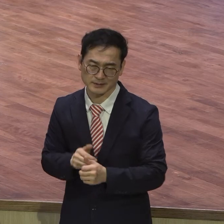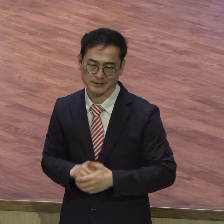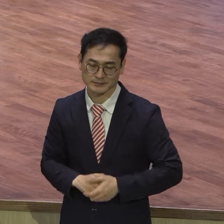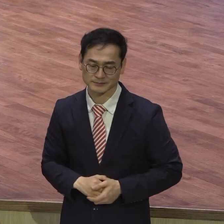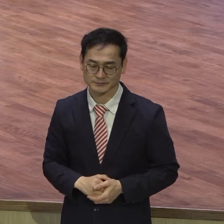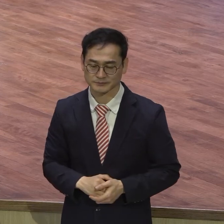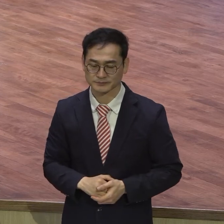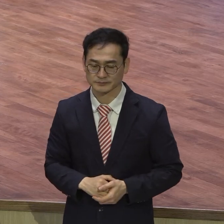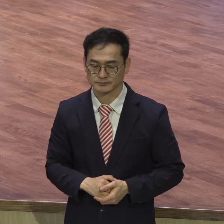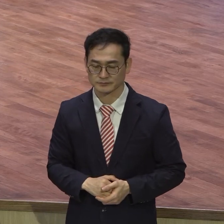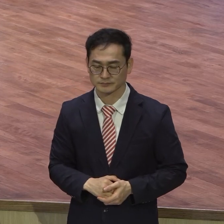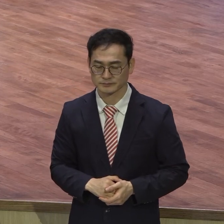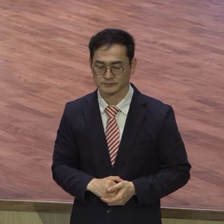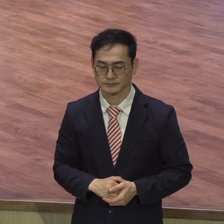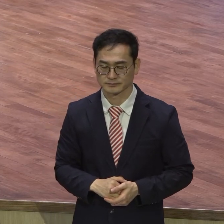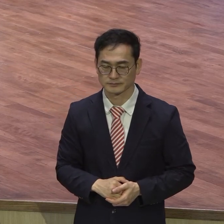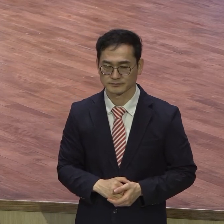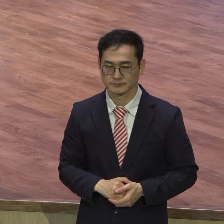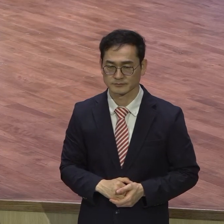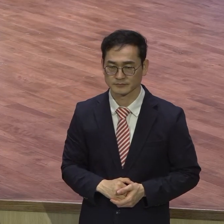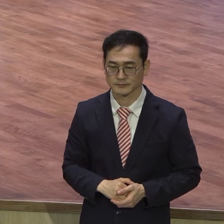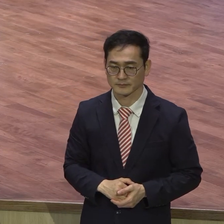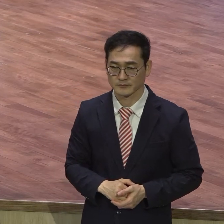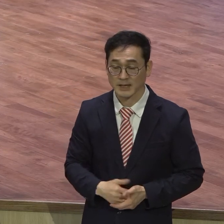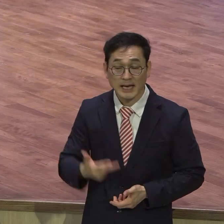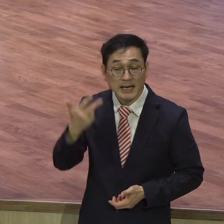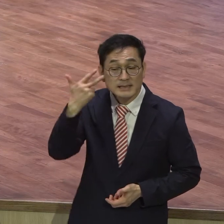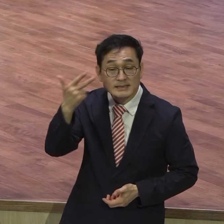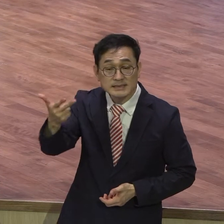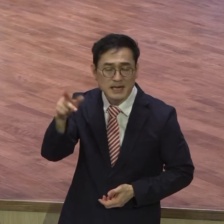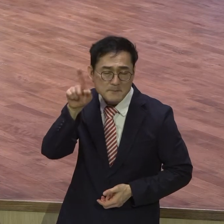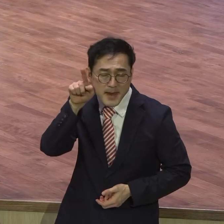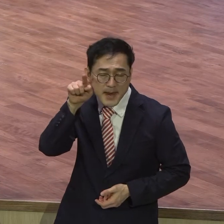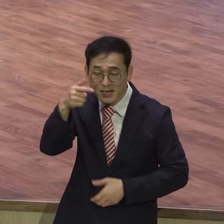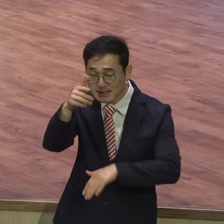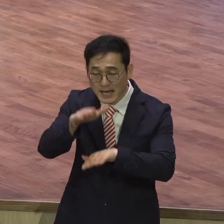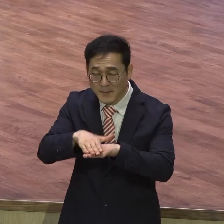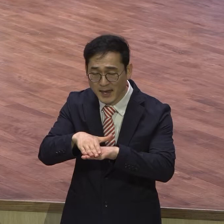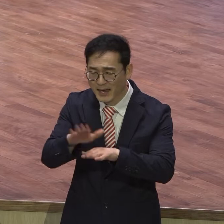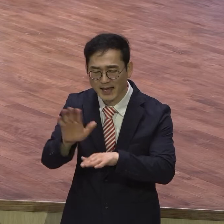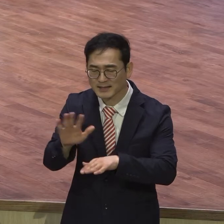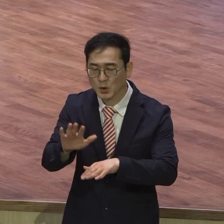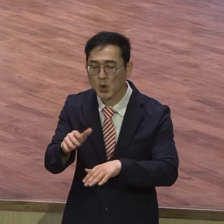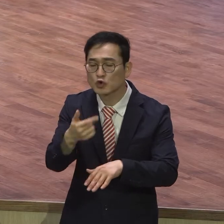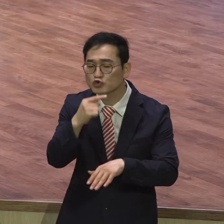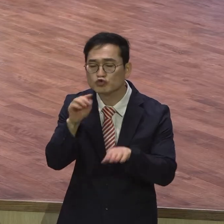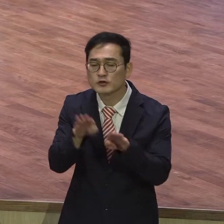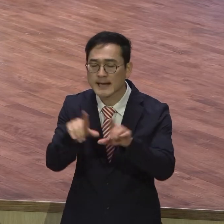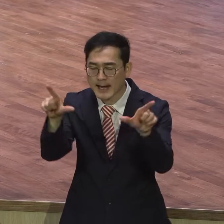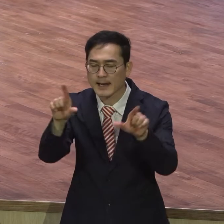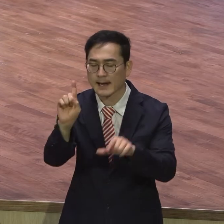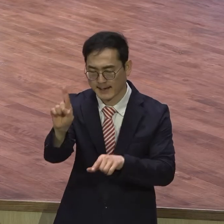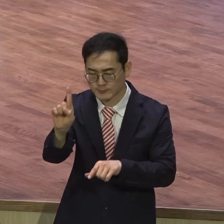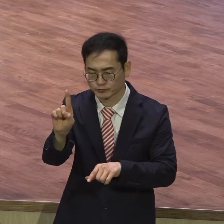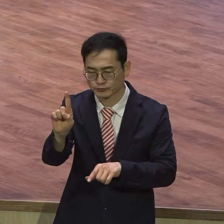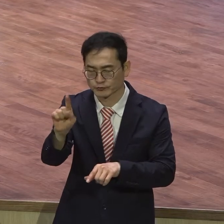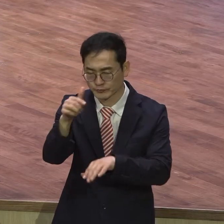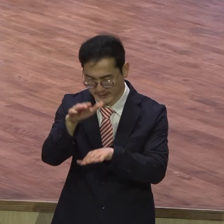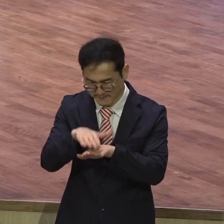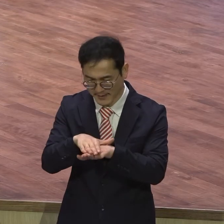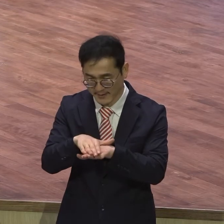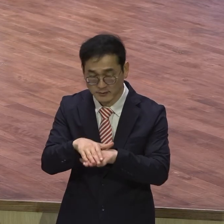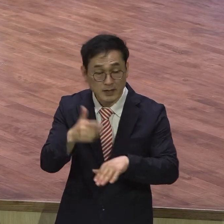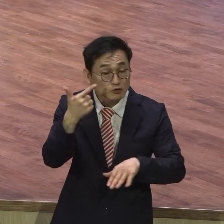나에게 예배하라고 말씀하지 않습니까 그럼 유길동 바쁘게 사는 동안에 사는 동안에 얼마나 많은 불신자